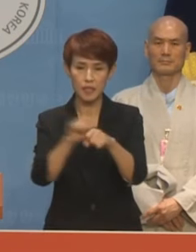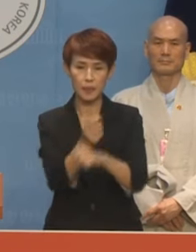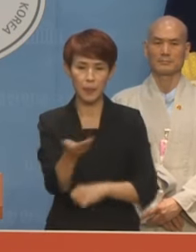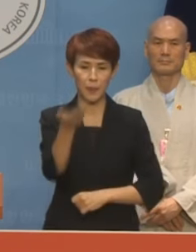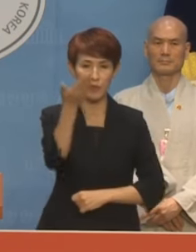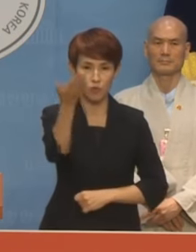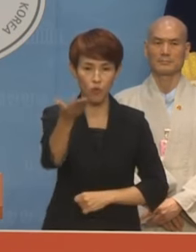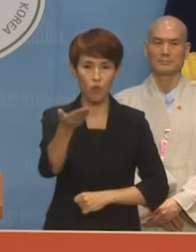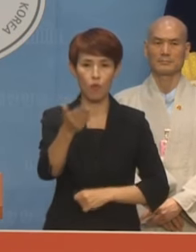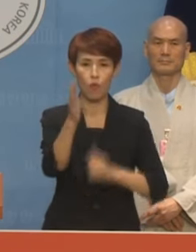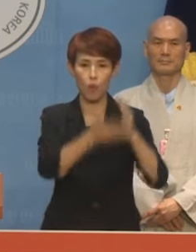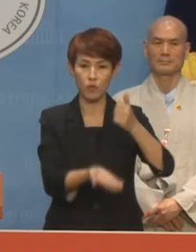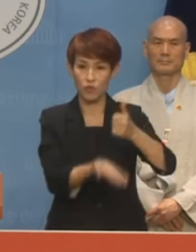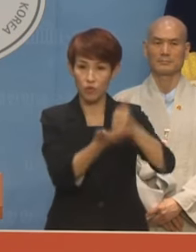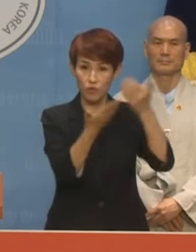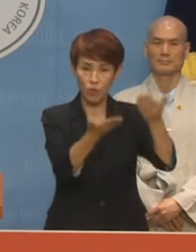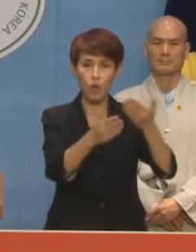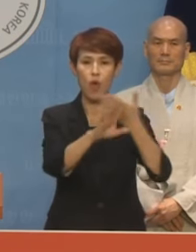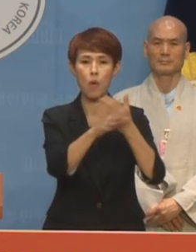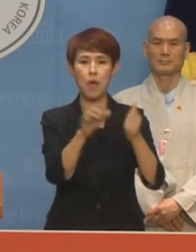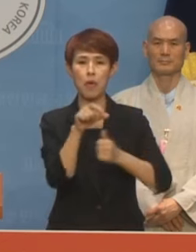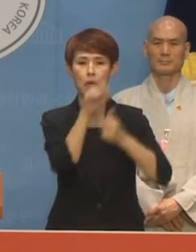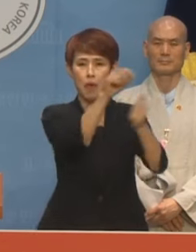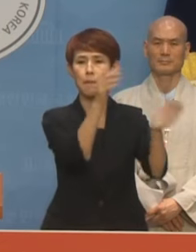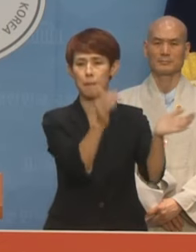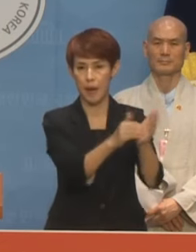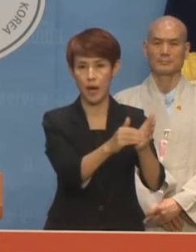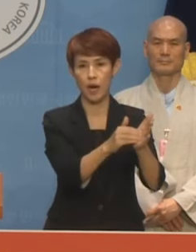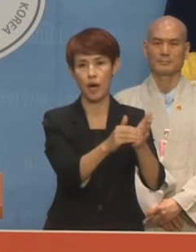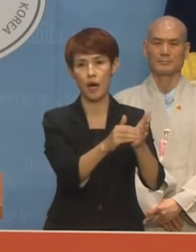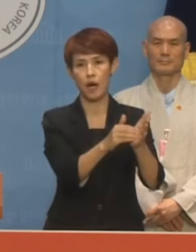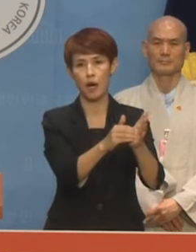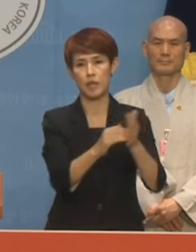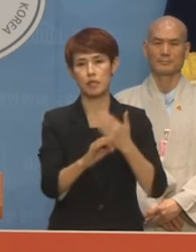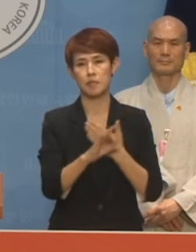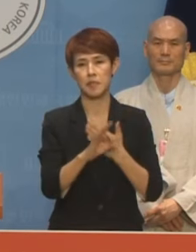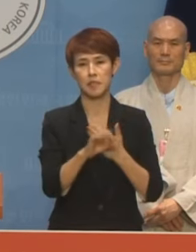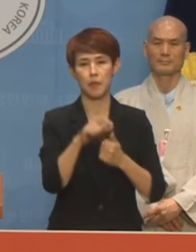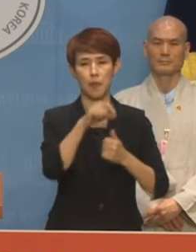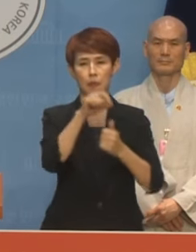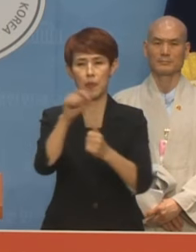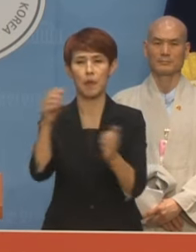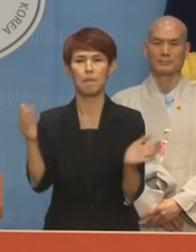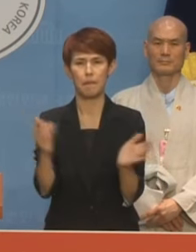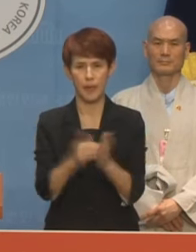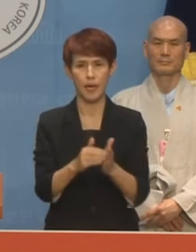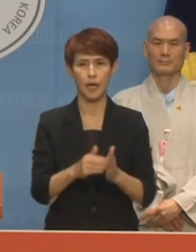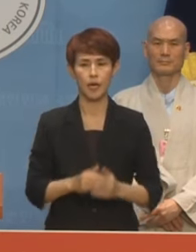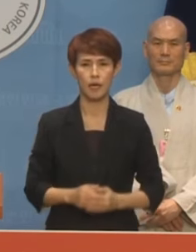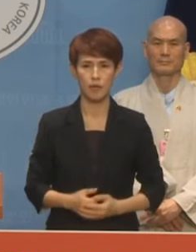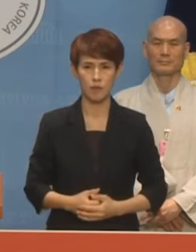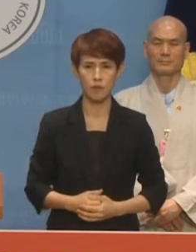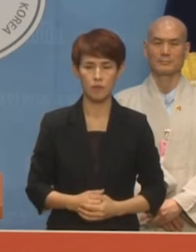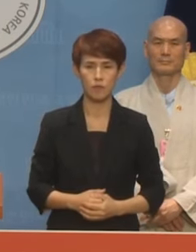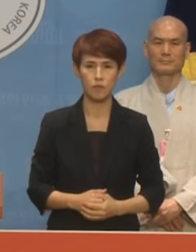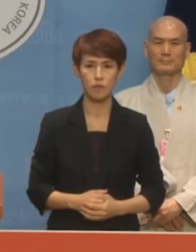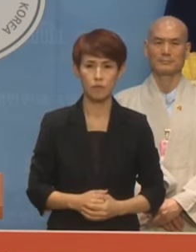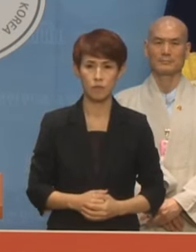또는 공천 또는 해외 부임 등으로 무리한 임시방편의 수로 사건을 키워왔다.